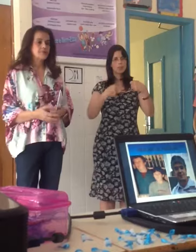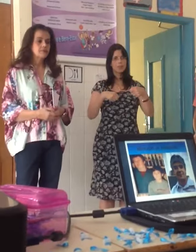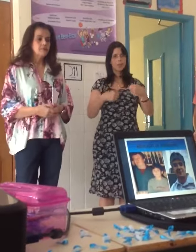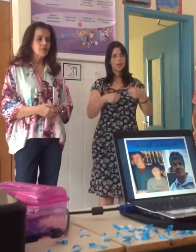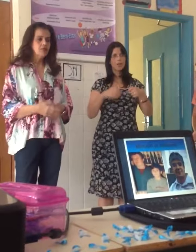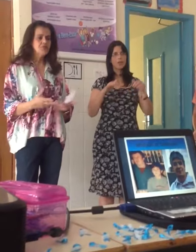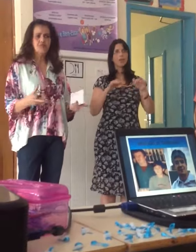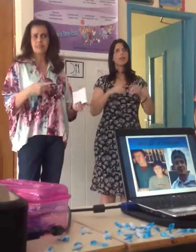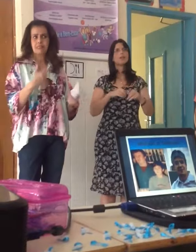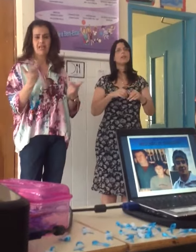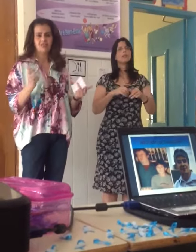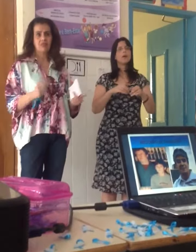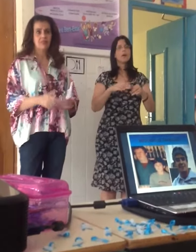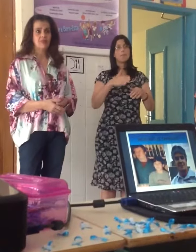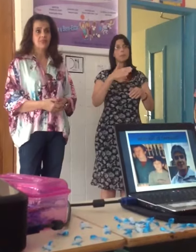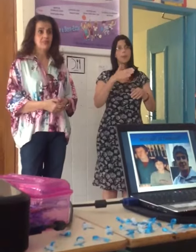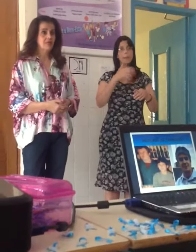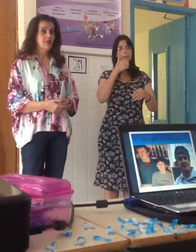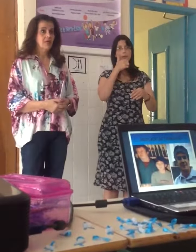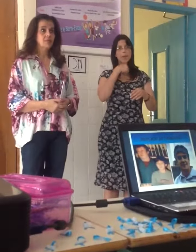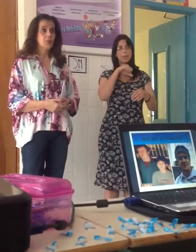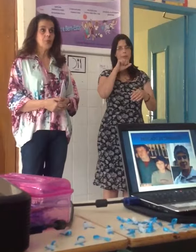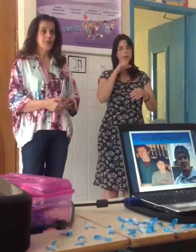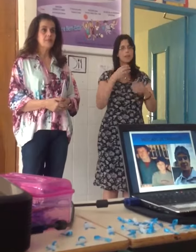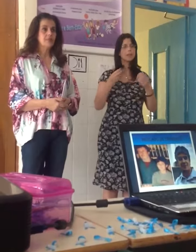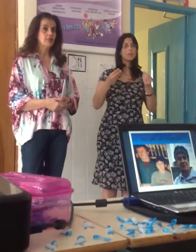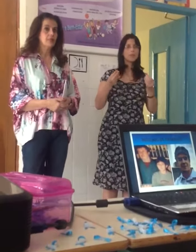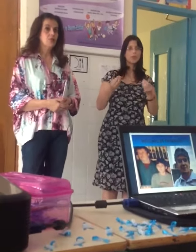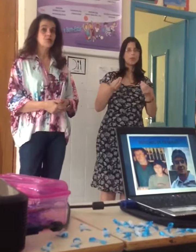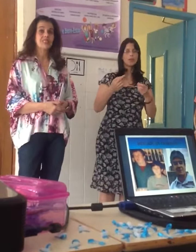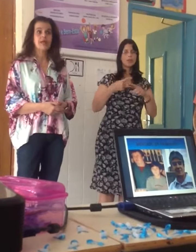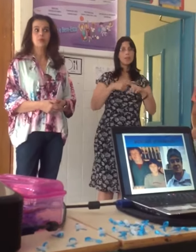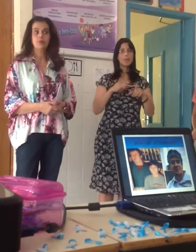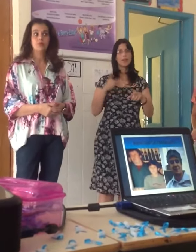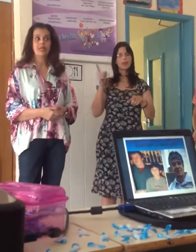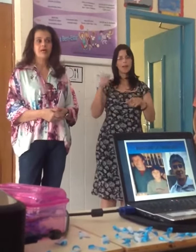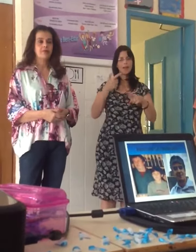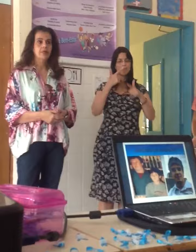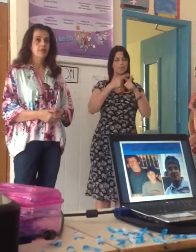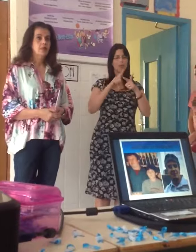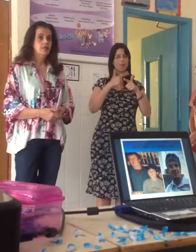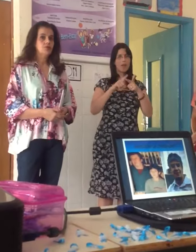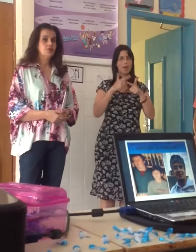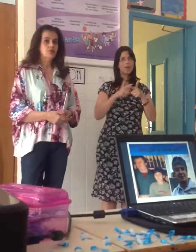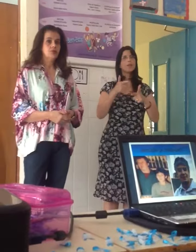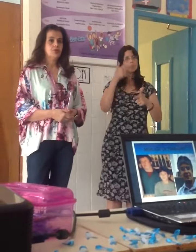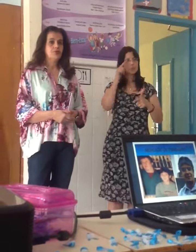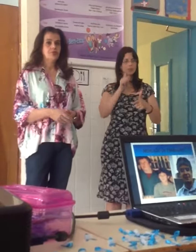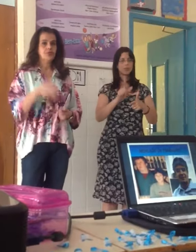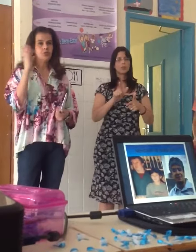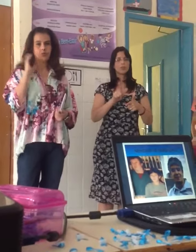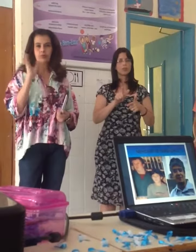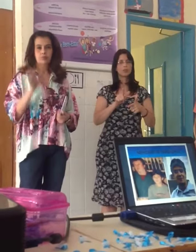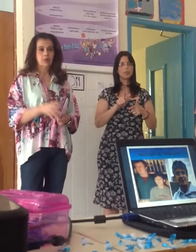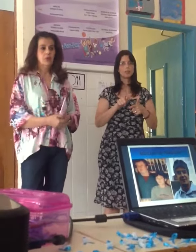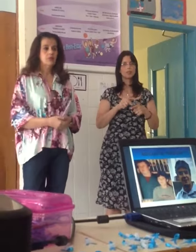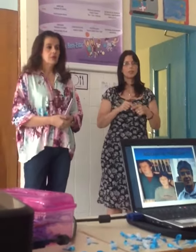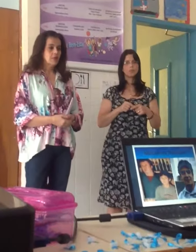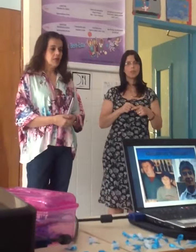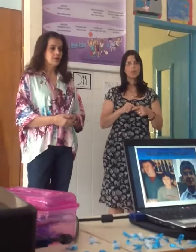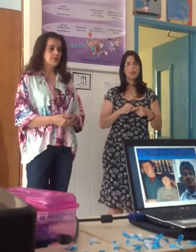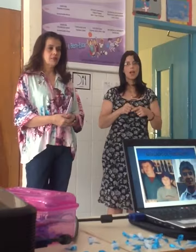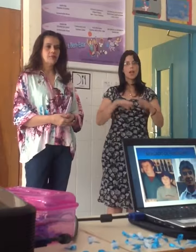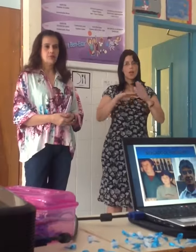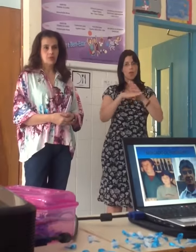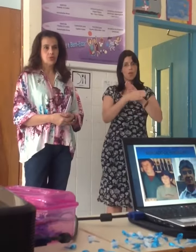essa diversidade aí, com esse problema, né? Que é muito sério, muito grave. Difícil,